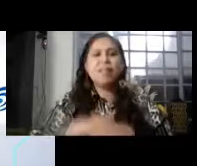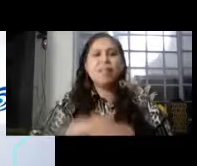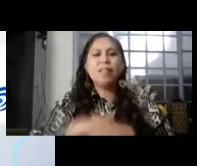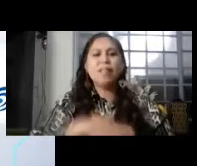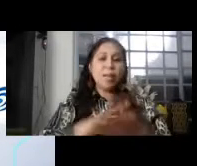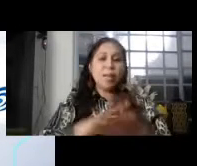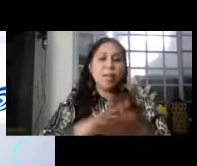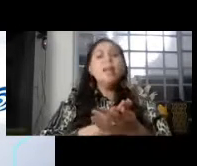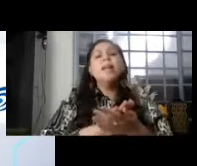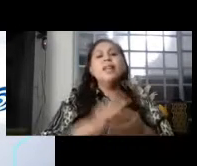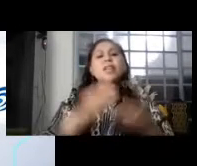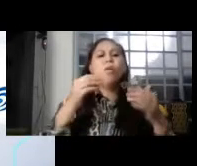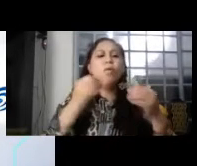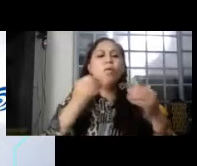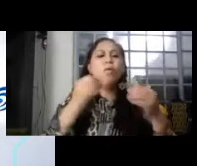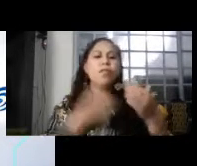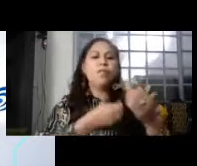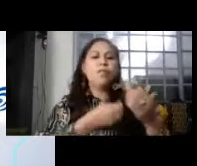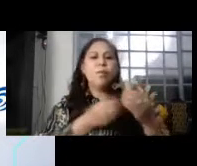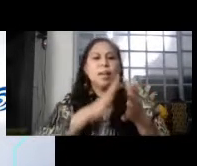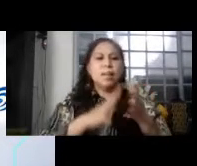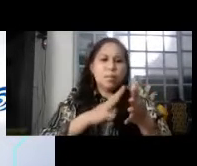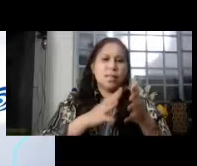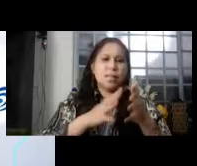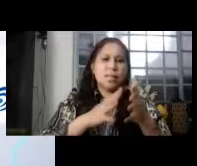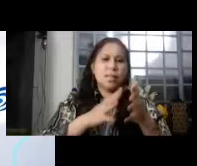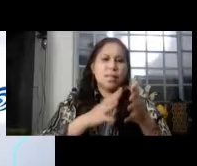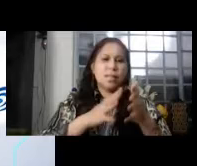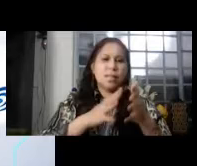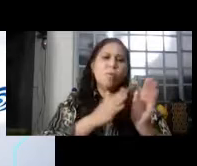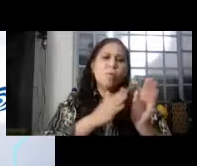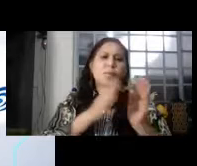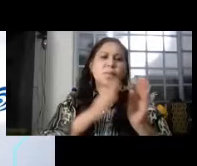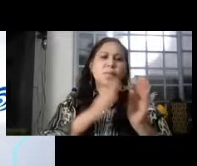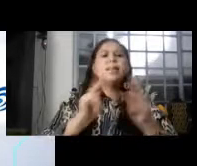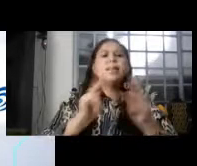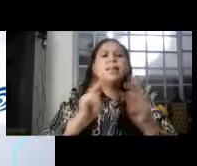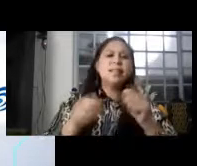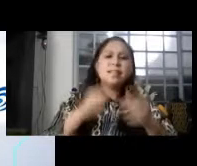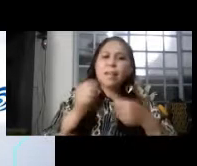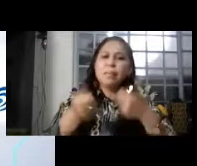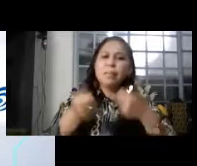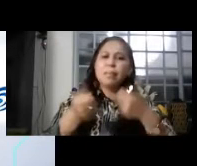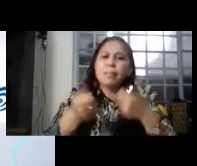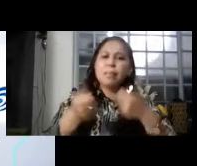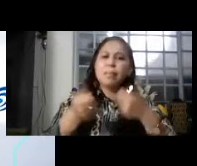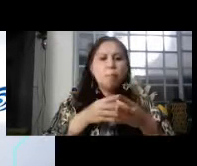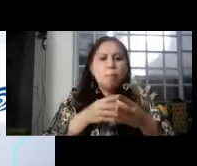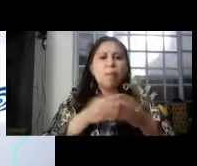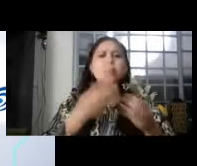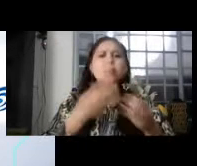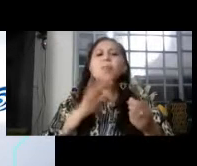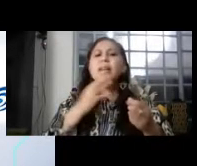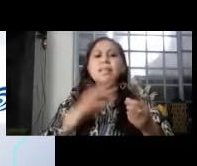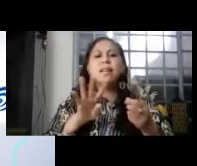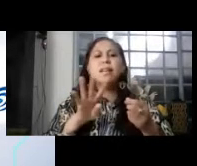dessa aula, porque quem já convive com a Libras há algum tempo pode até sinalizar bem,